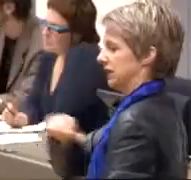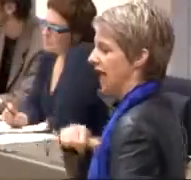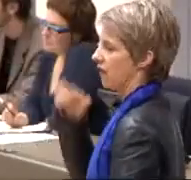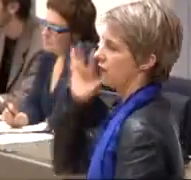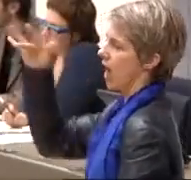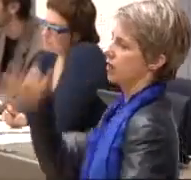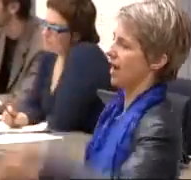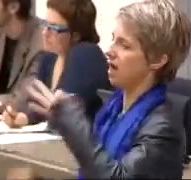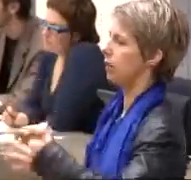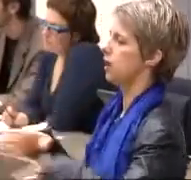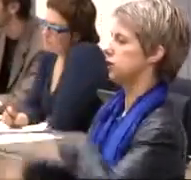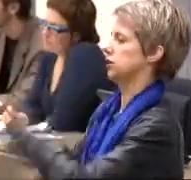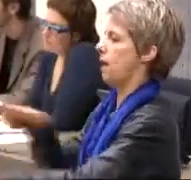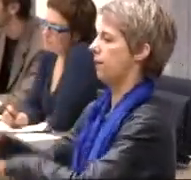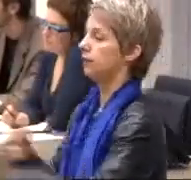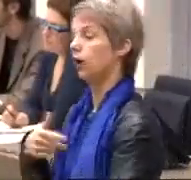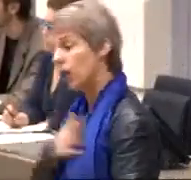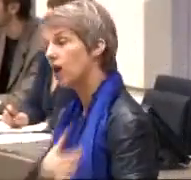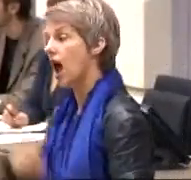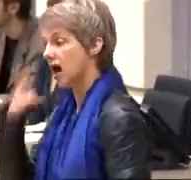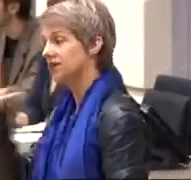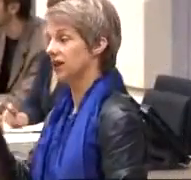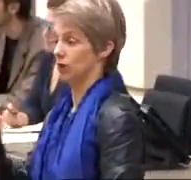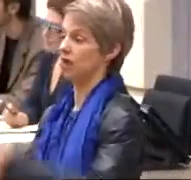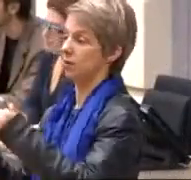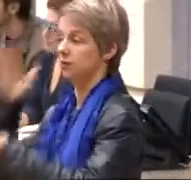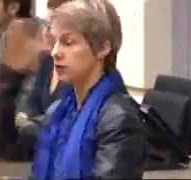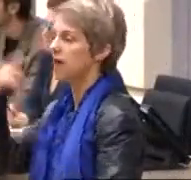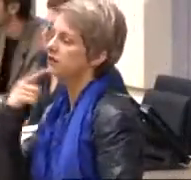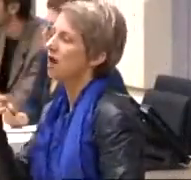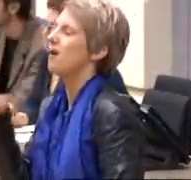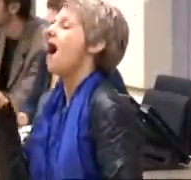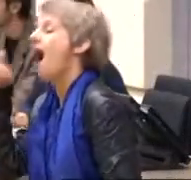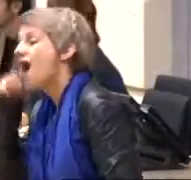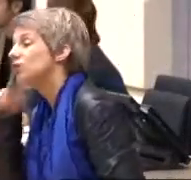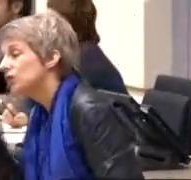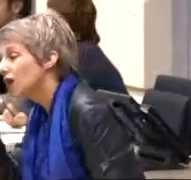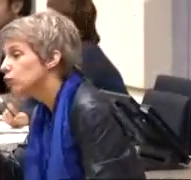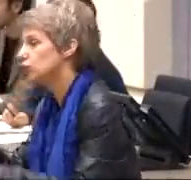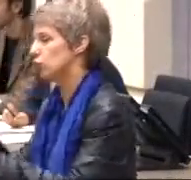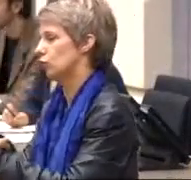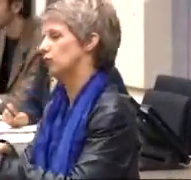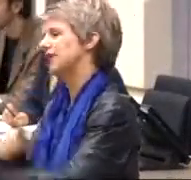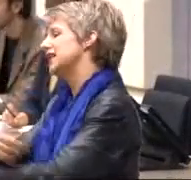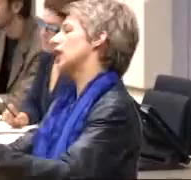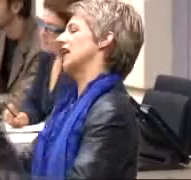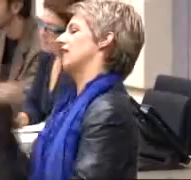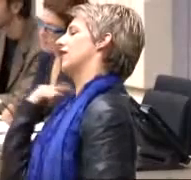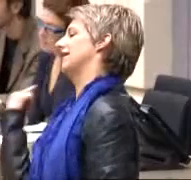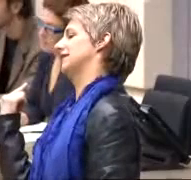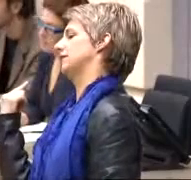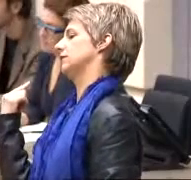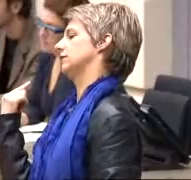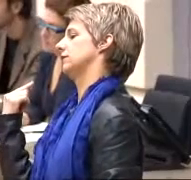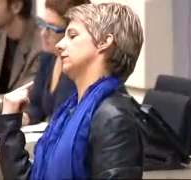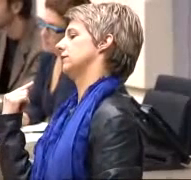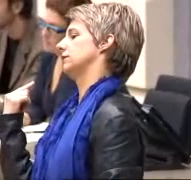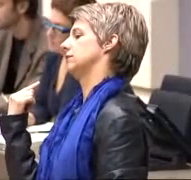handicap aanraden om zelf naar de rechtbank te stappen. En dan wil ik wel eens zien wat de rechtbank gaat zeggen. Goed. Maar als we dat moeten